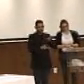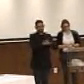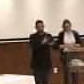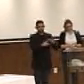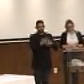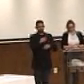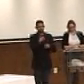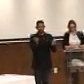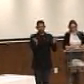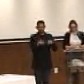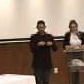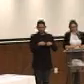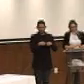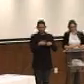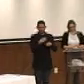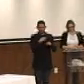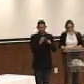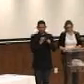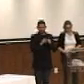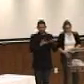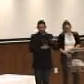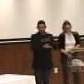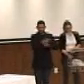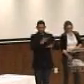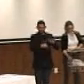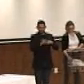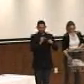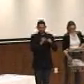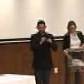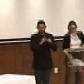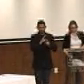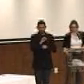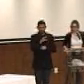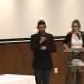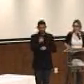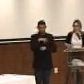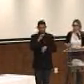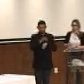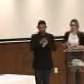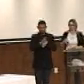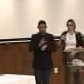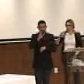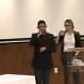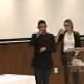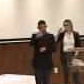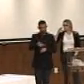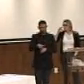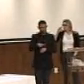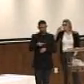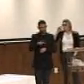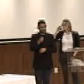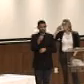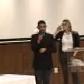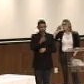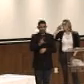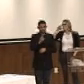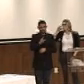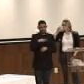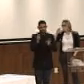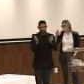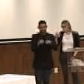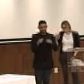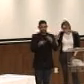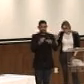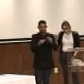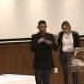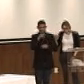me sinto capaz de fazer isso, de articular e mediar conflitos. Por isso, estou me candidatando a reitor. Só não uso essa competência dessa forma